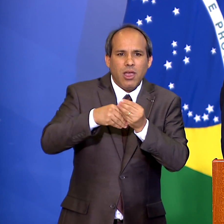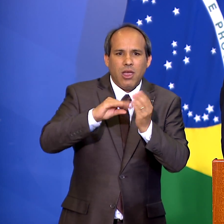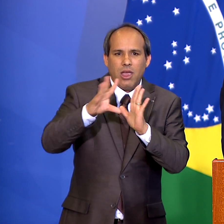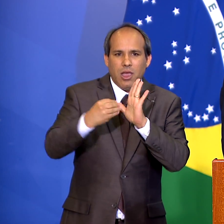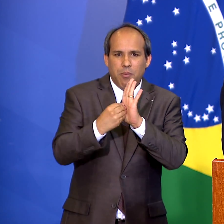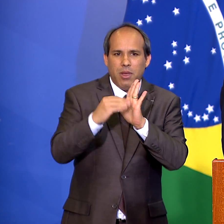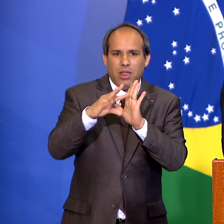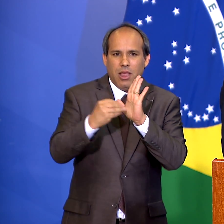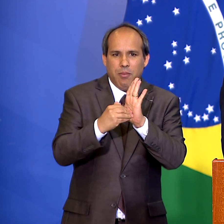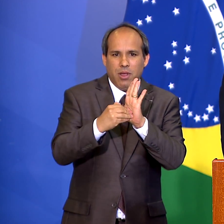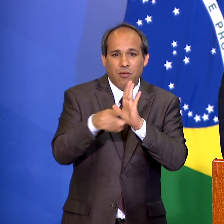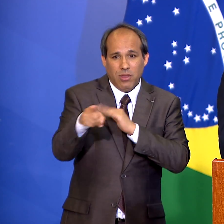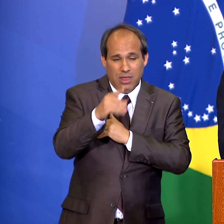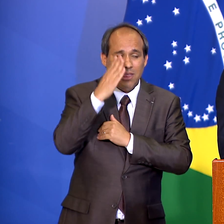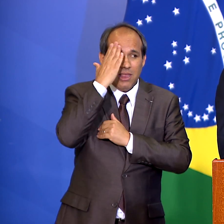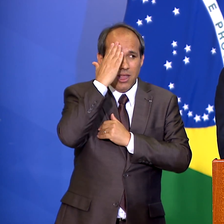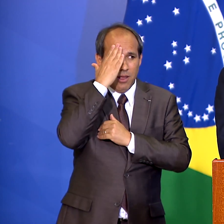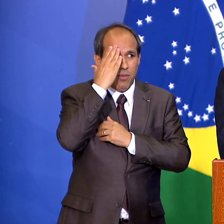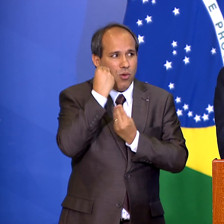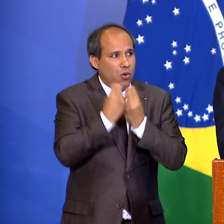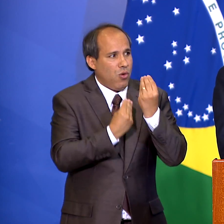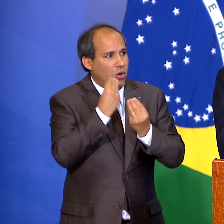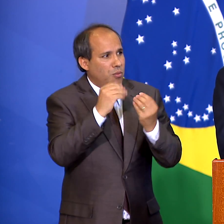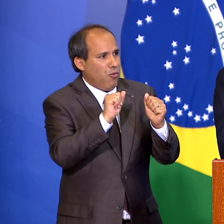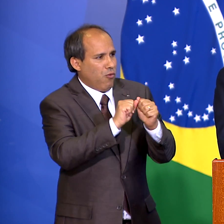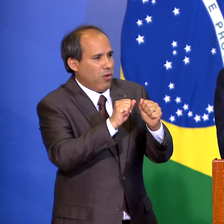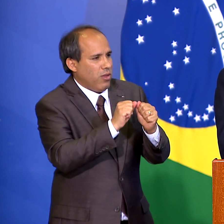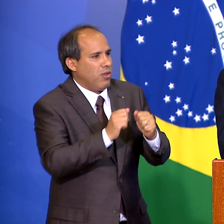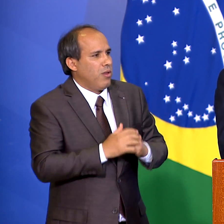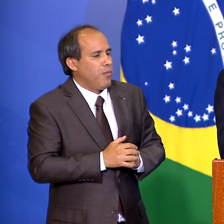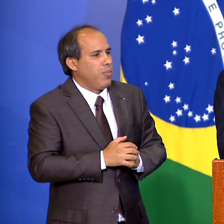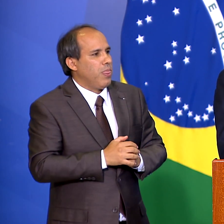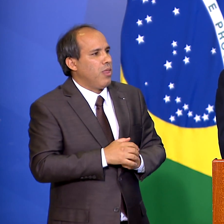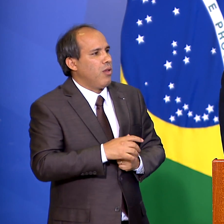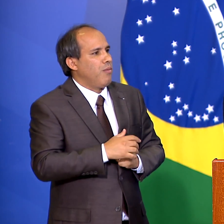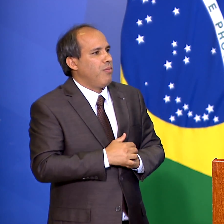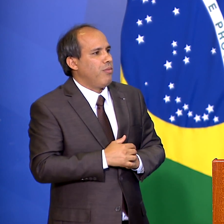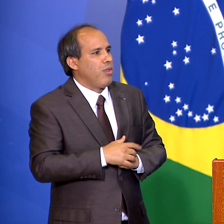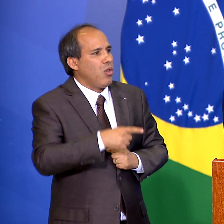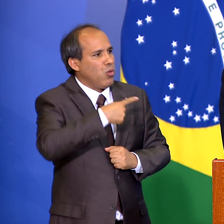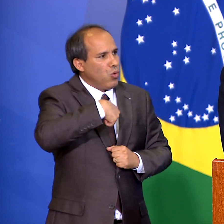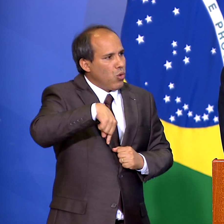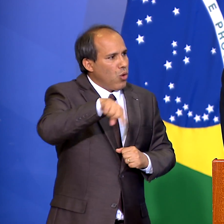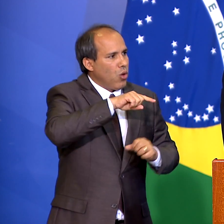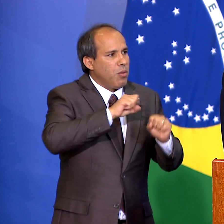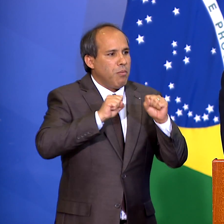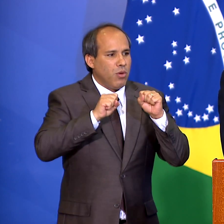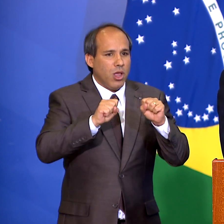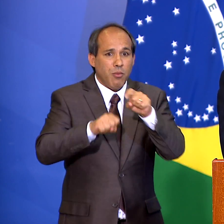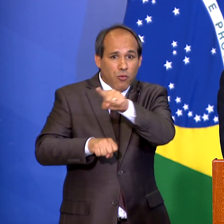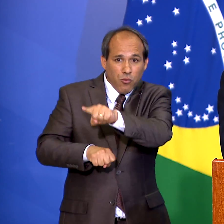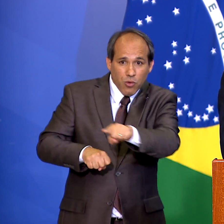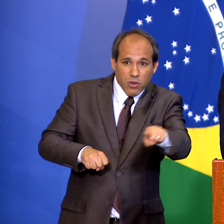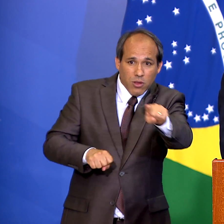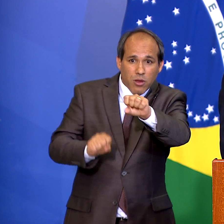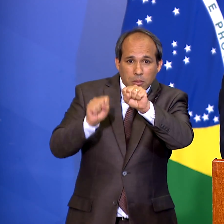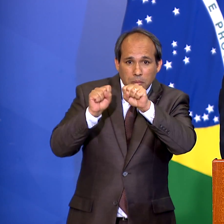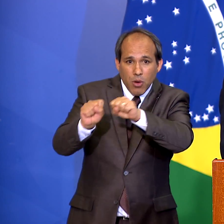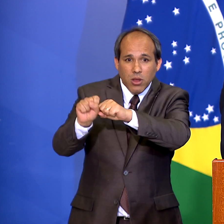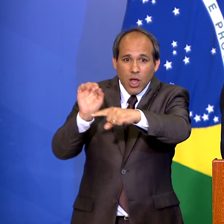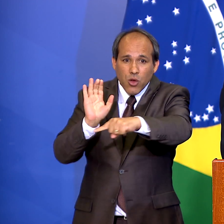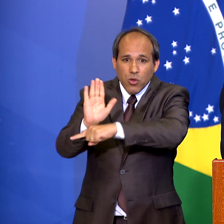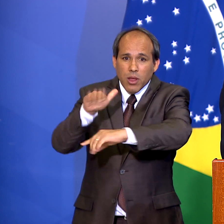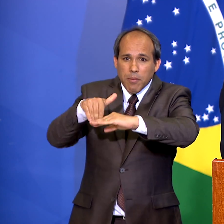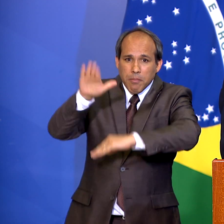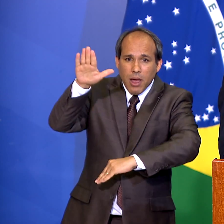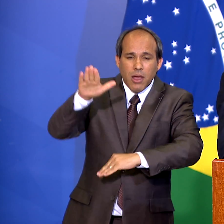sabem o que fazer. Né? Nós podemos, vocês podem colaborar mais